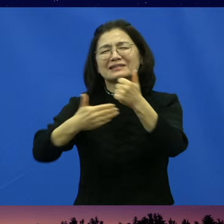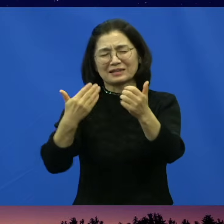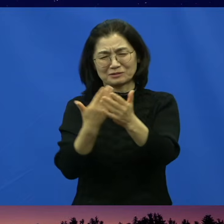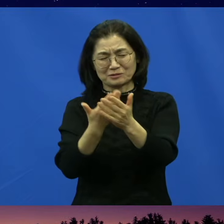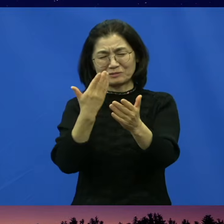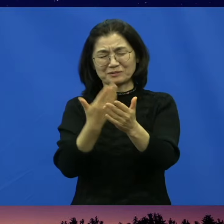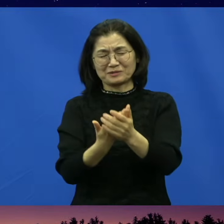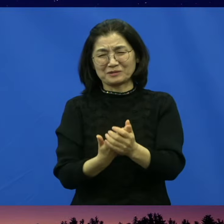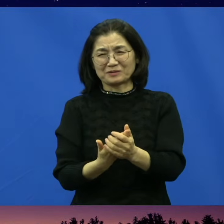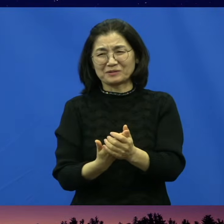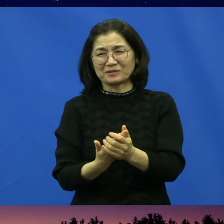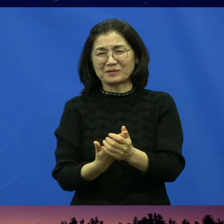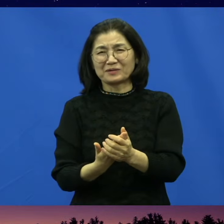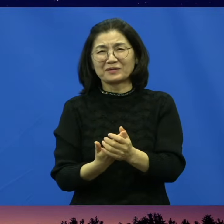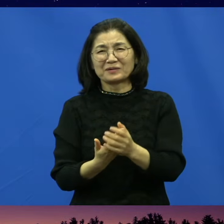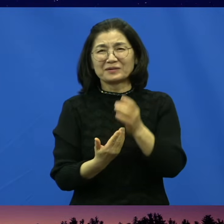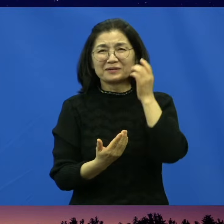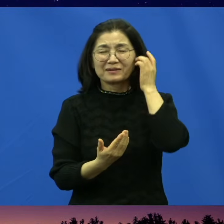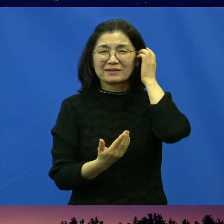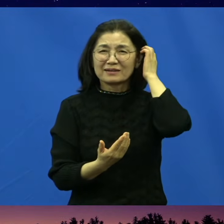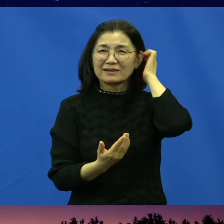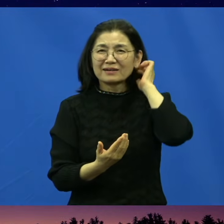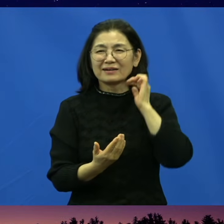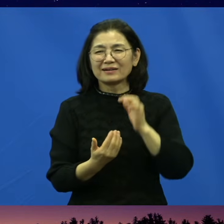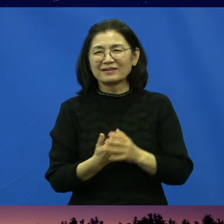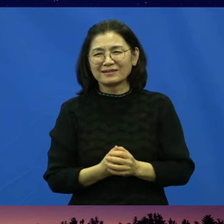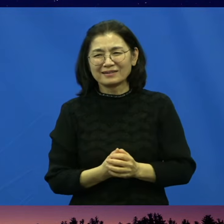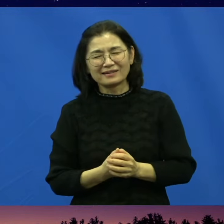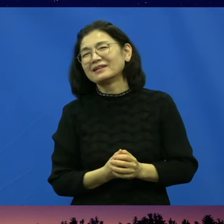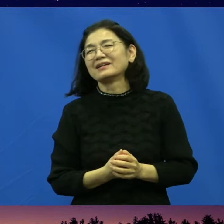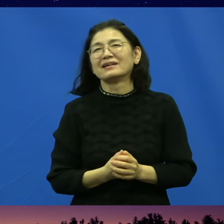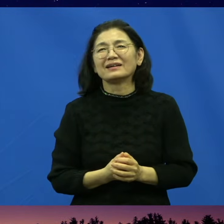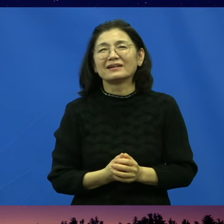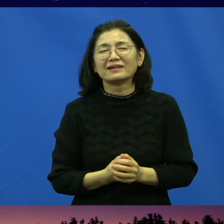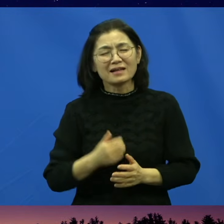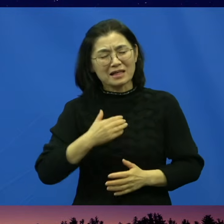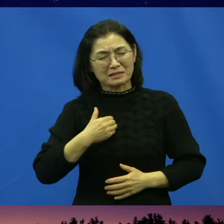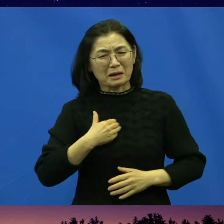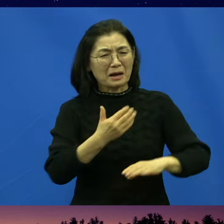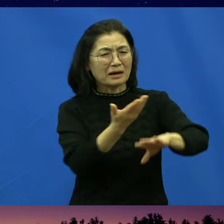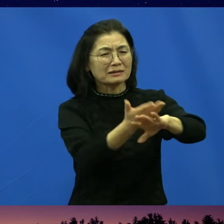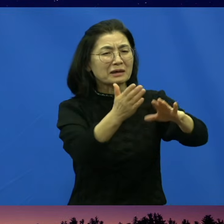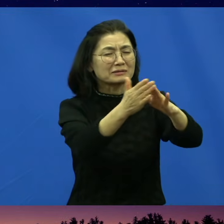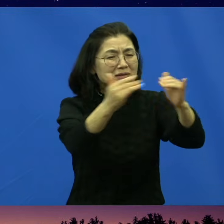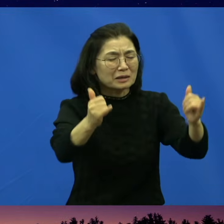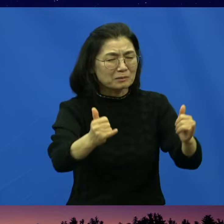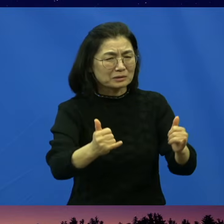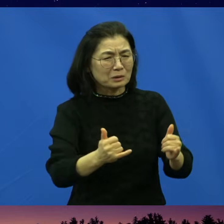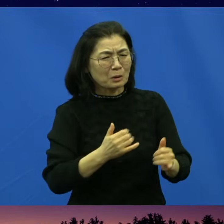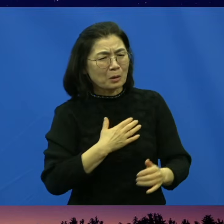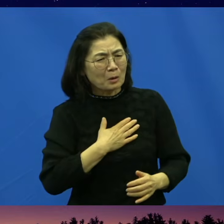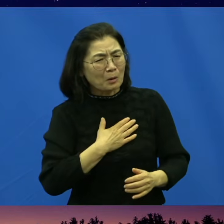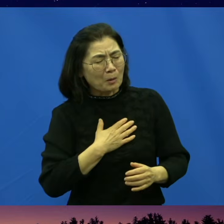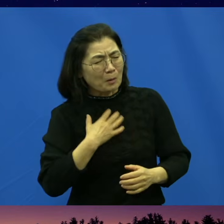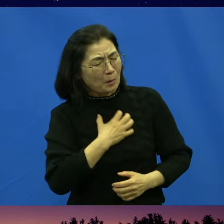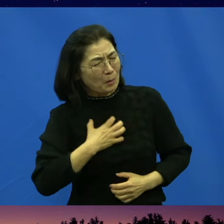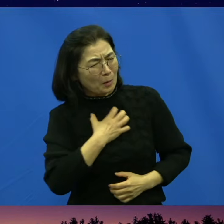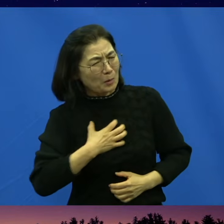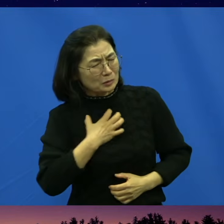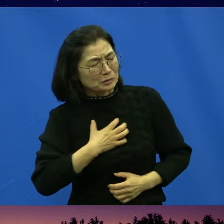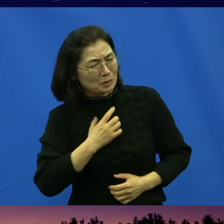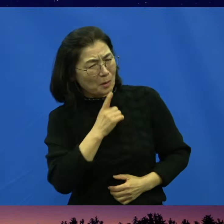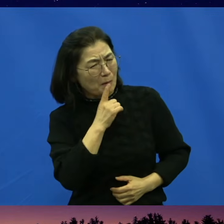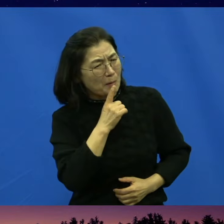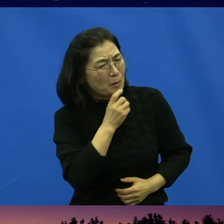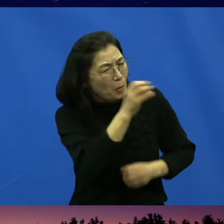여러분, 제가 누구한테 가서 얘기하겠습니까? 누구한테 가가지고 이것을 하소연하겠습니까? 나를 도우실 분 누가